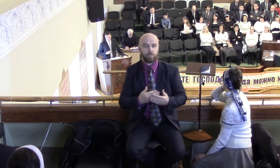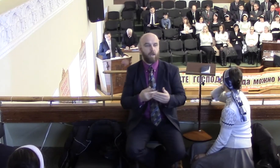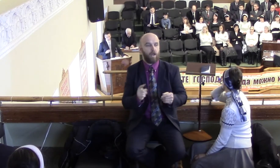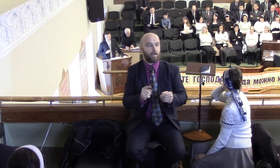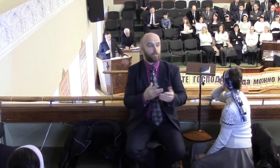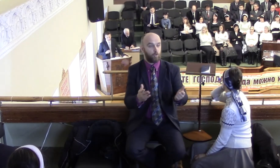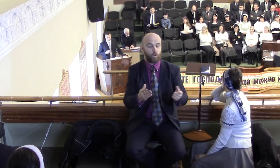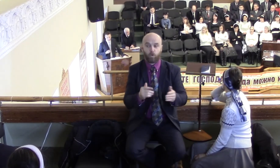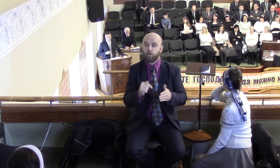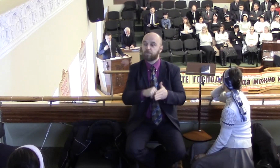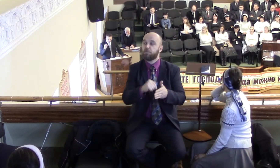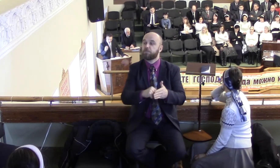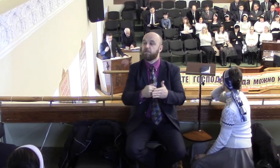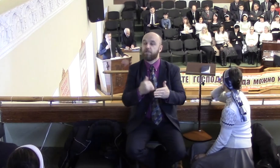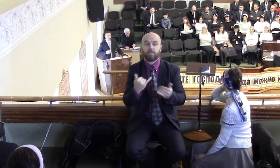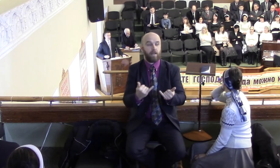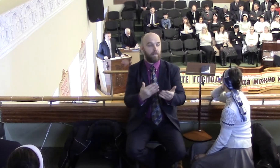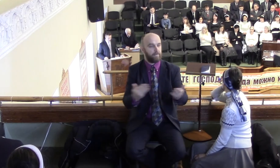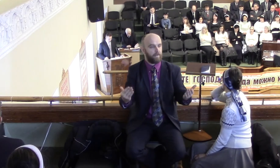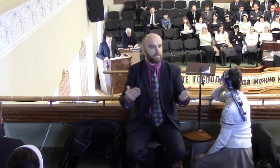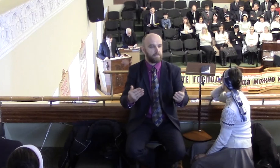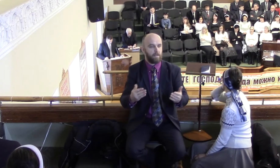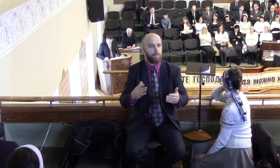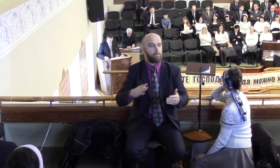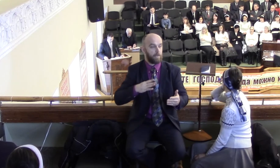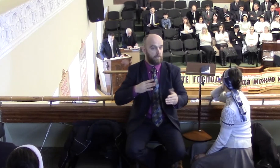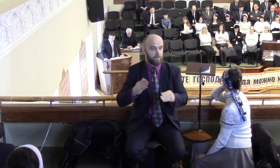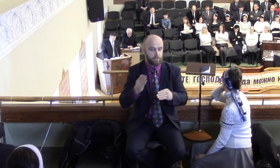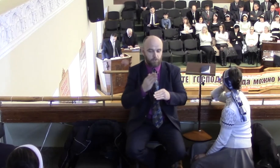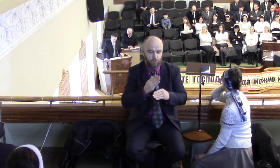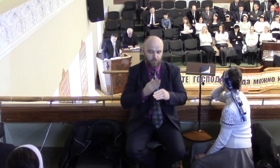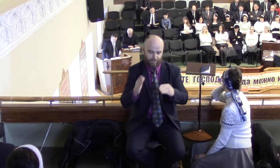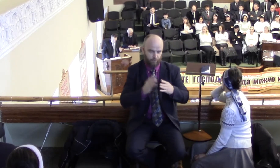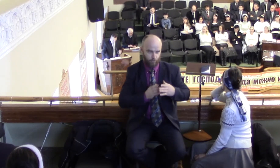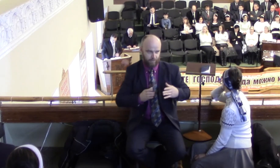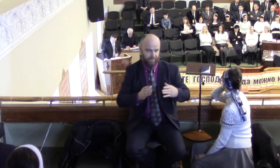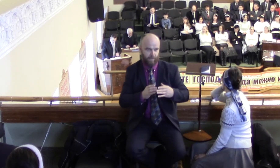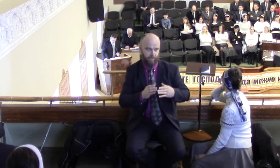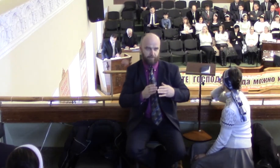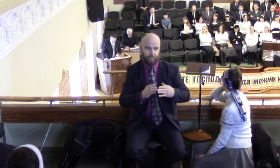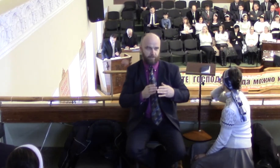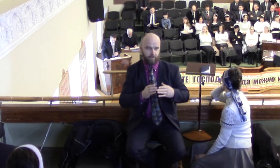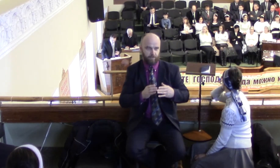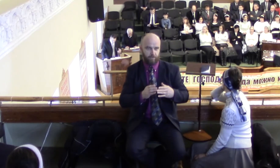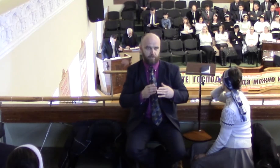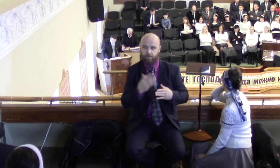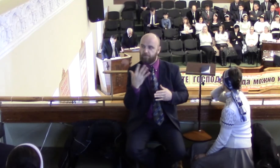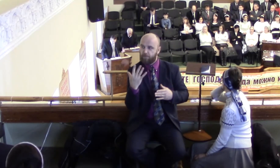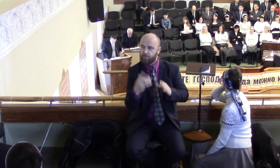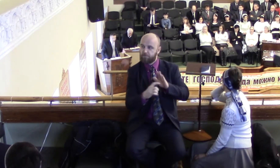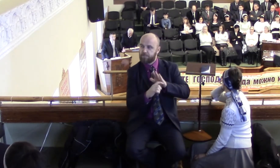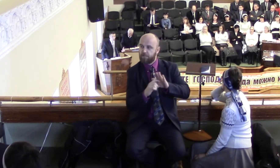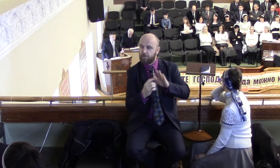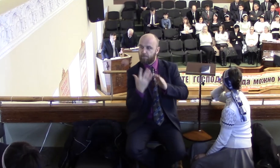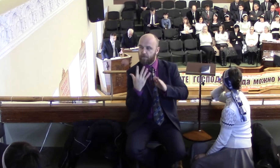быть спасенным человеком, быть частью Церкви Христовой? Мы прочитали в 5 стихе,